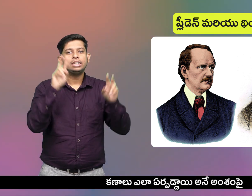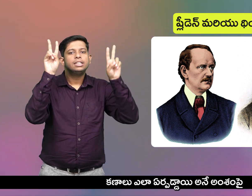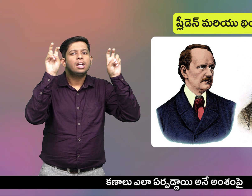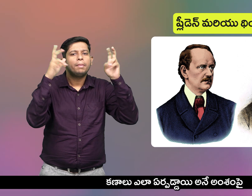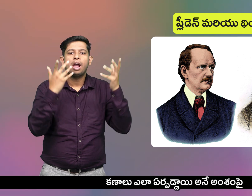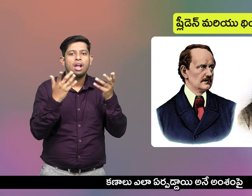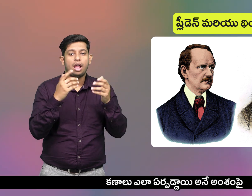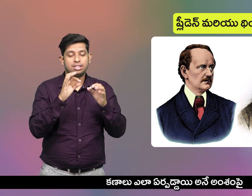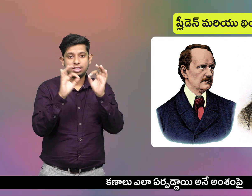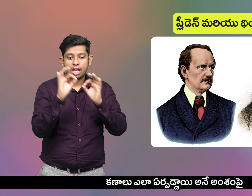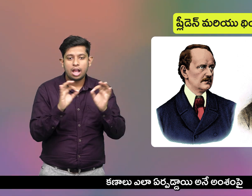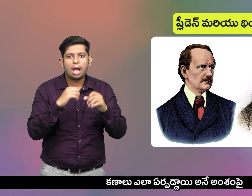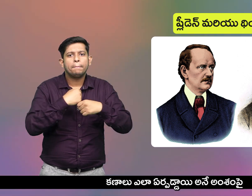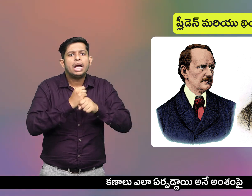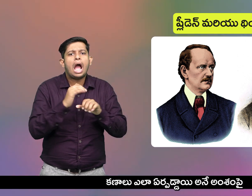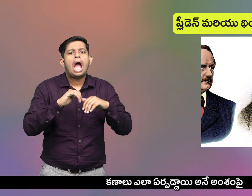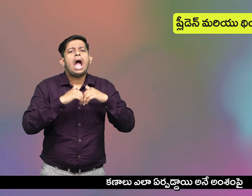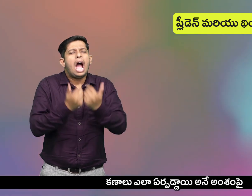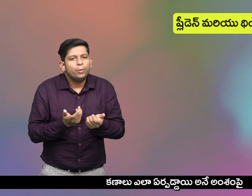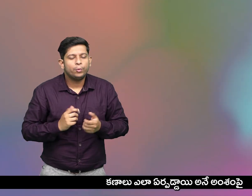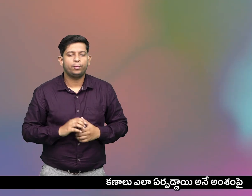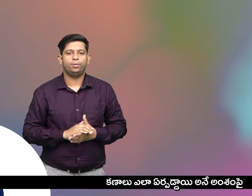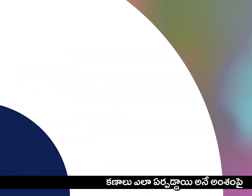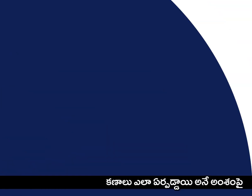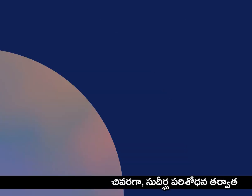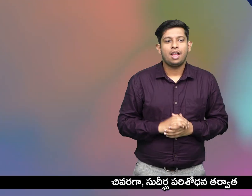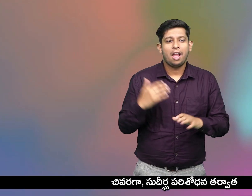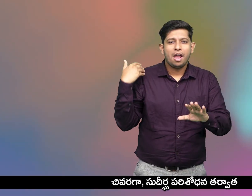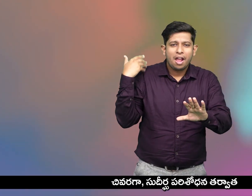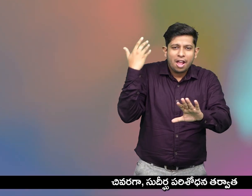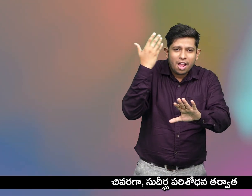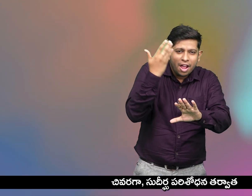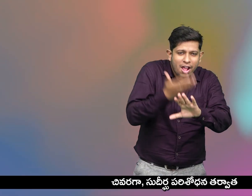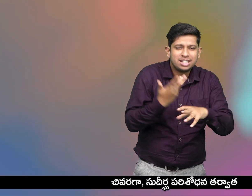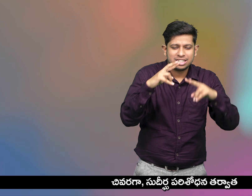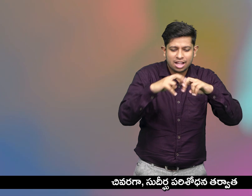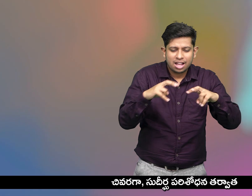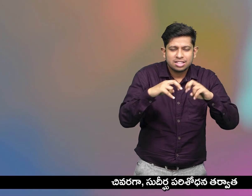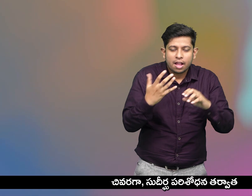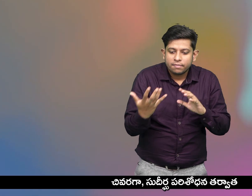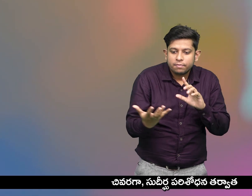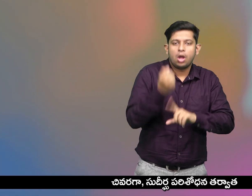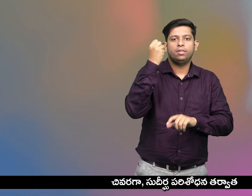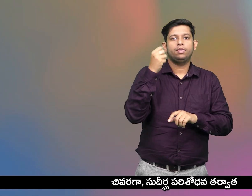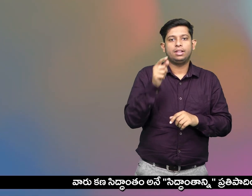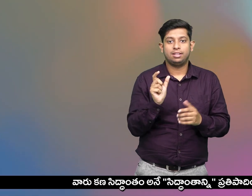కణాలు ఎలా ఏర్పడ్డాయి అనే అంశంపై. చివరగా, సుదీర్ఘ పరిశోధన తర్వాత వారు